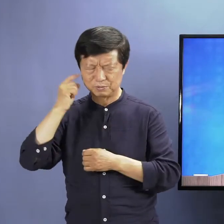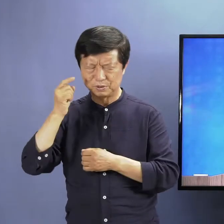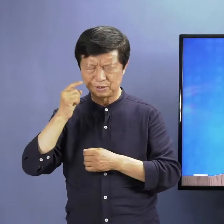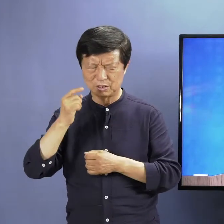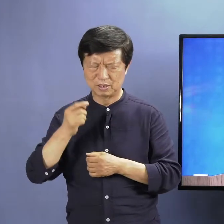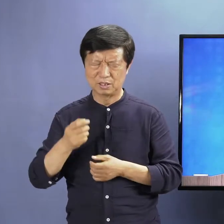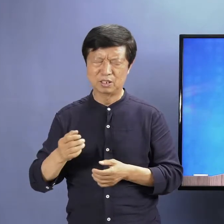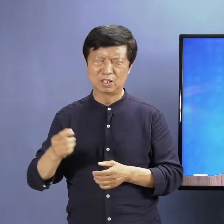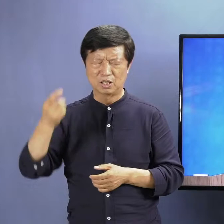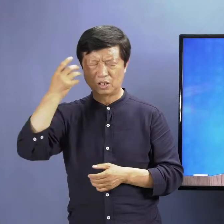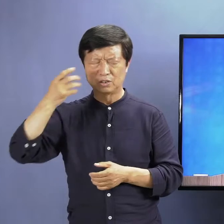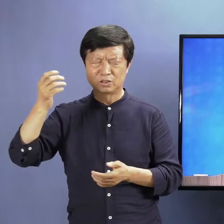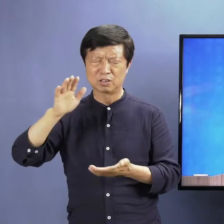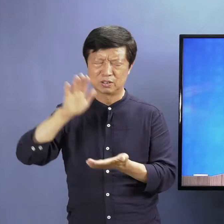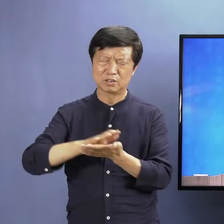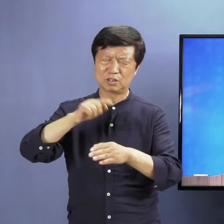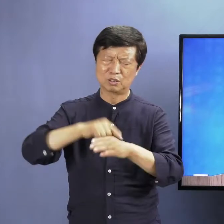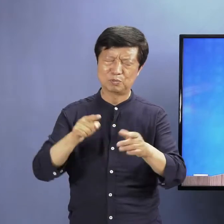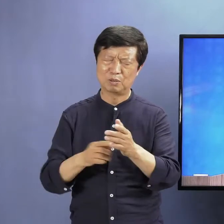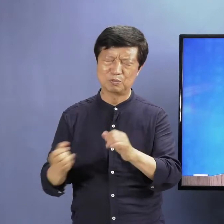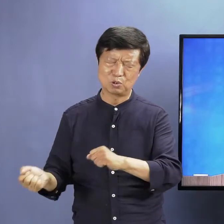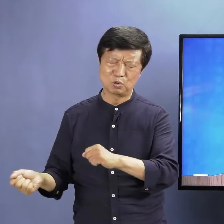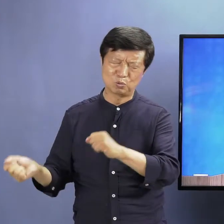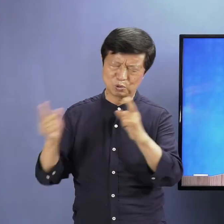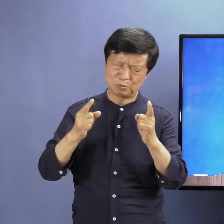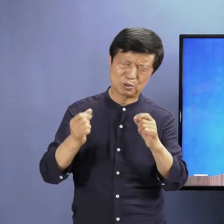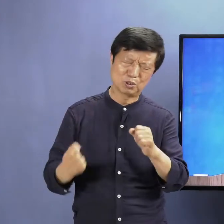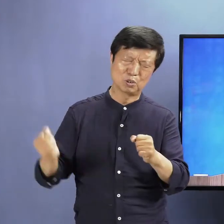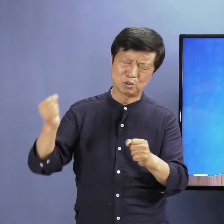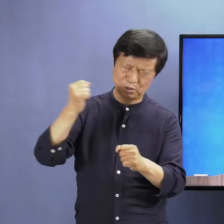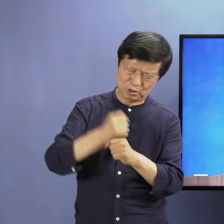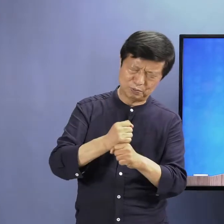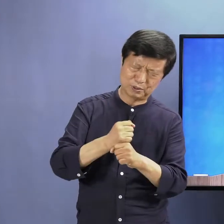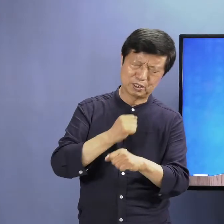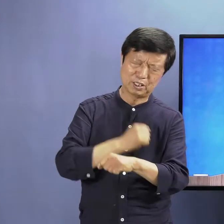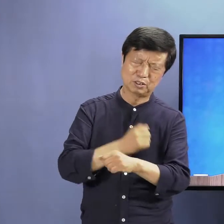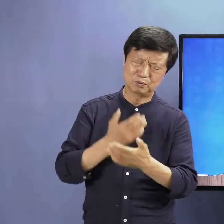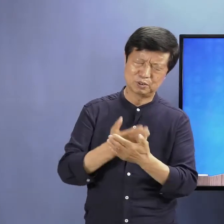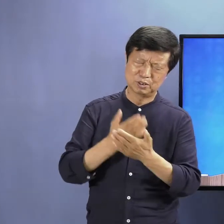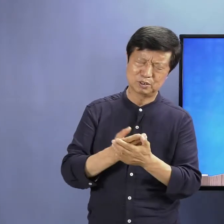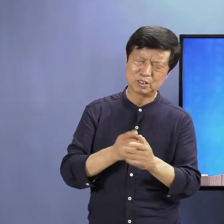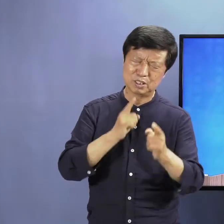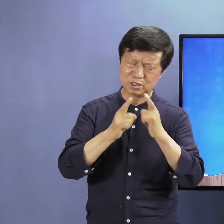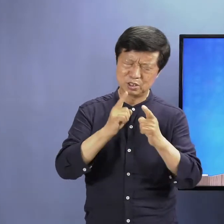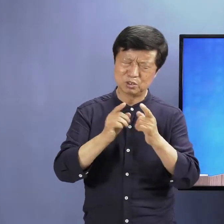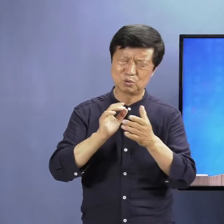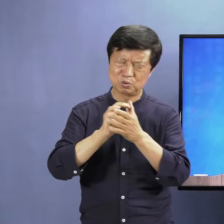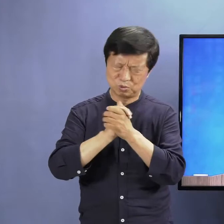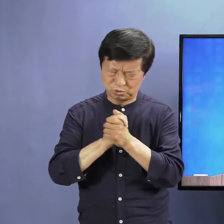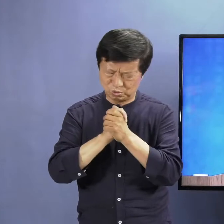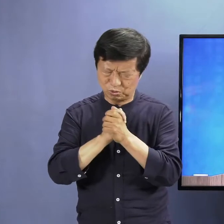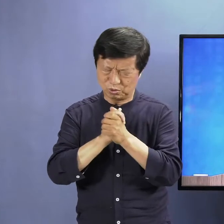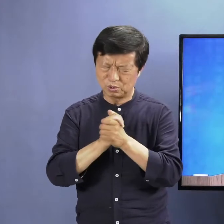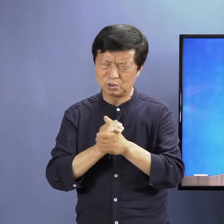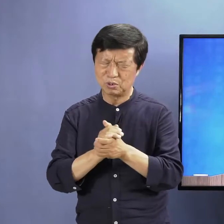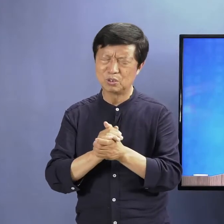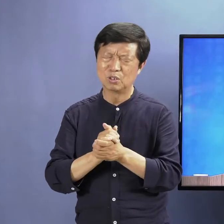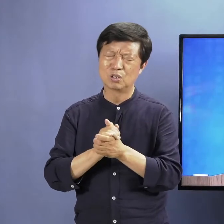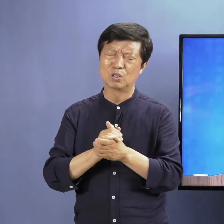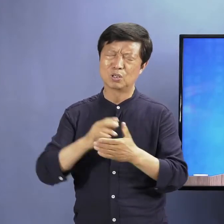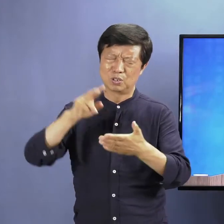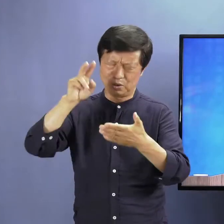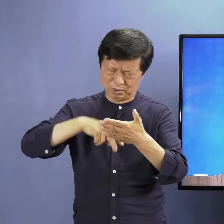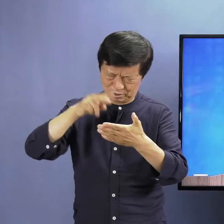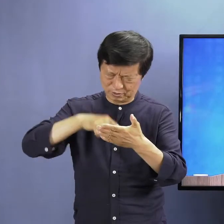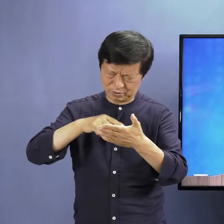회복하라. 주여, 기도 열정을 회복하게 하여 주시옵소서. 말씀의 열정을 회복하게 하여 주옵소서. 예배의 열정을 회복하게